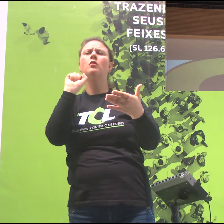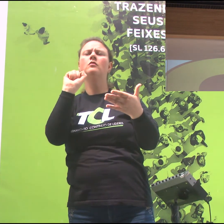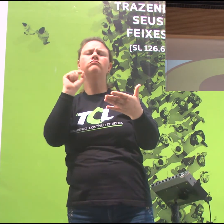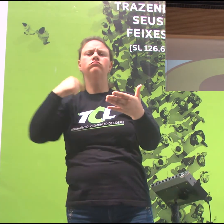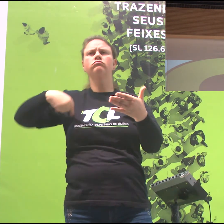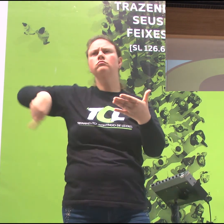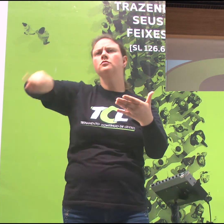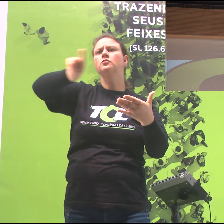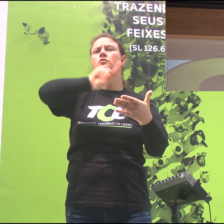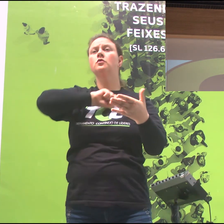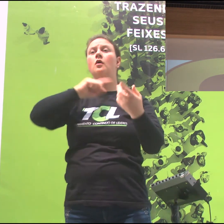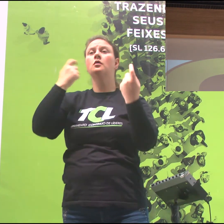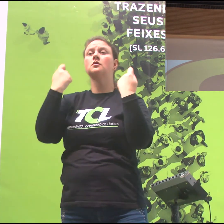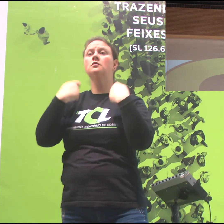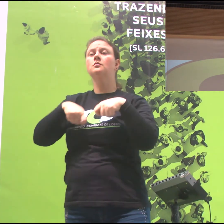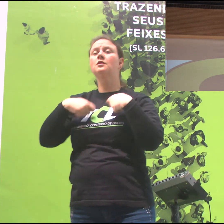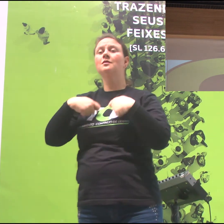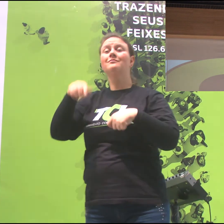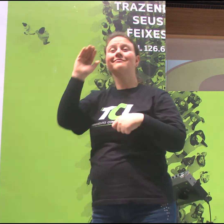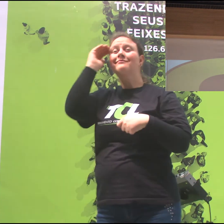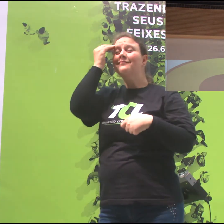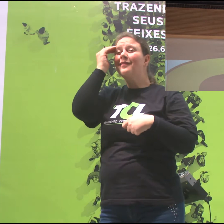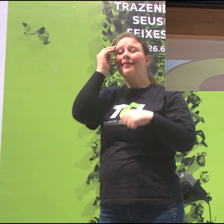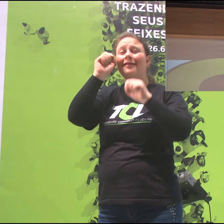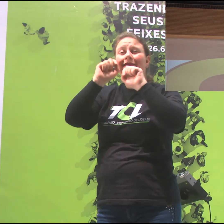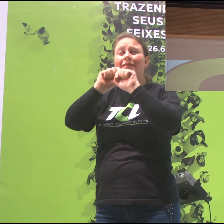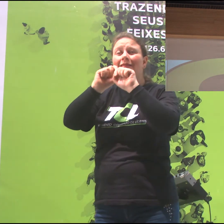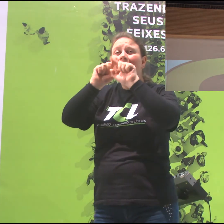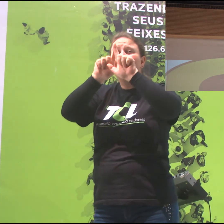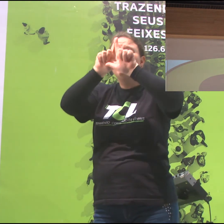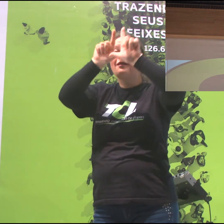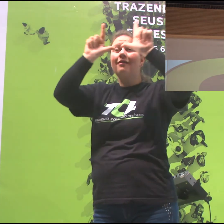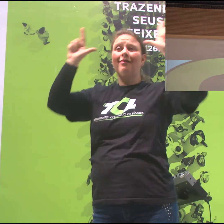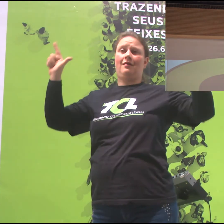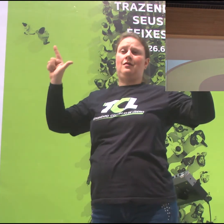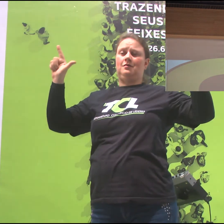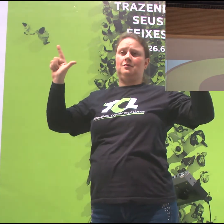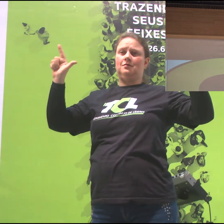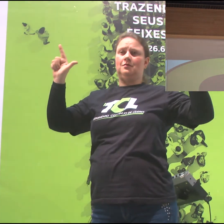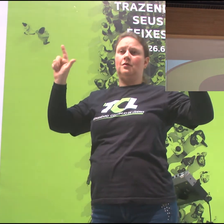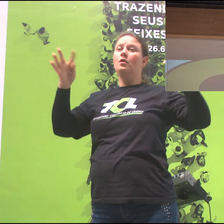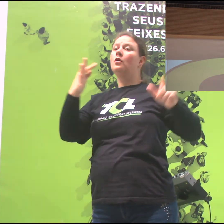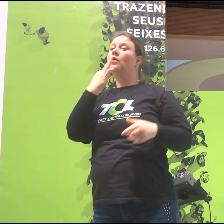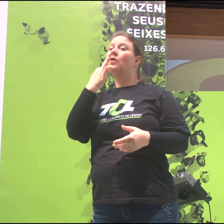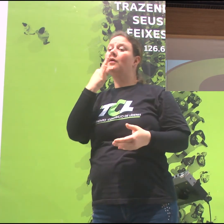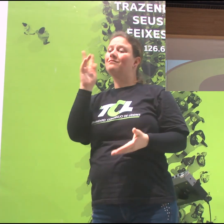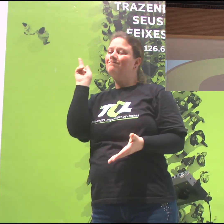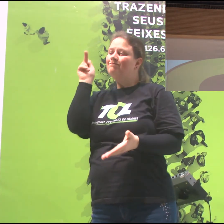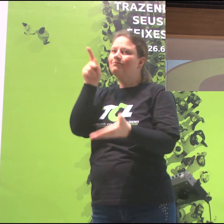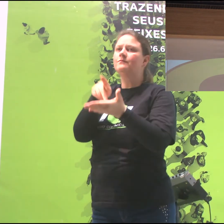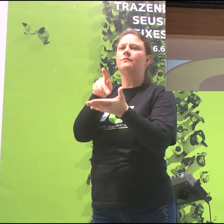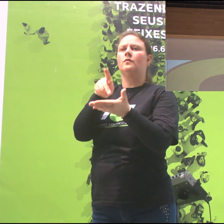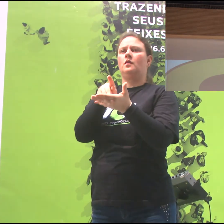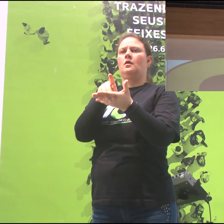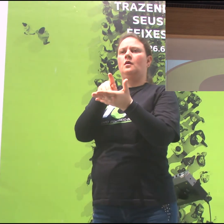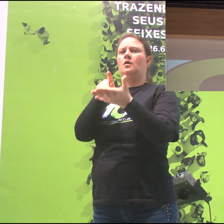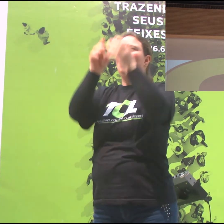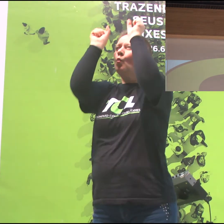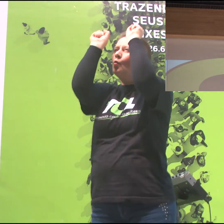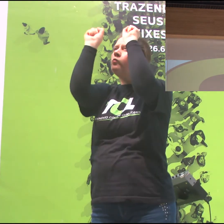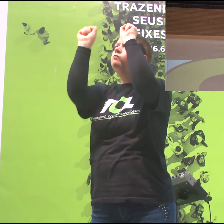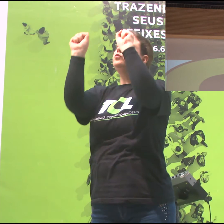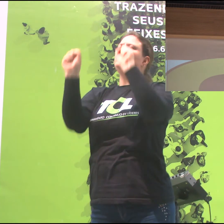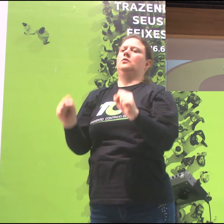precisamos discernir, conhecer a verdade, conhecer o real poder da adoração,